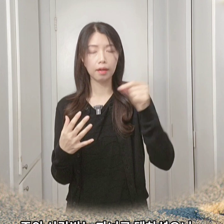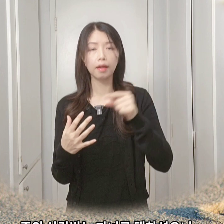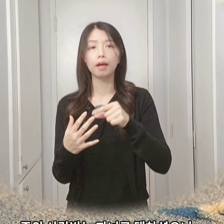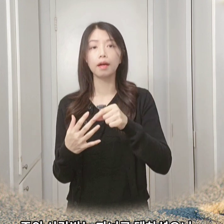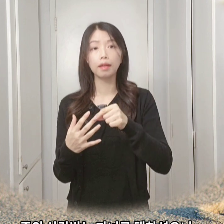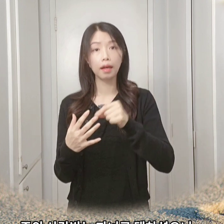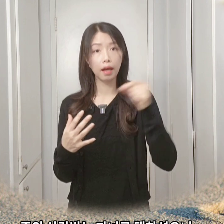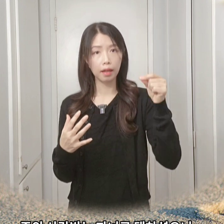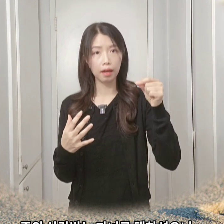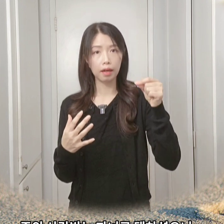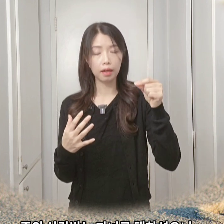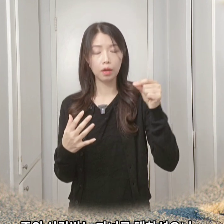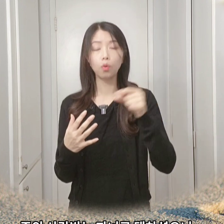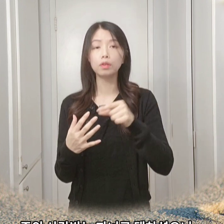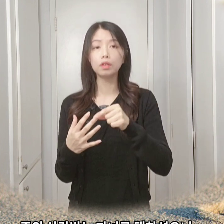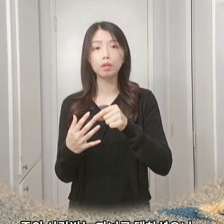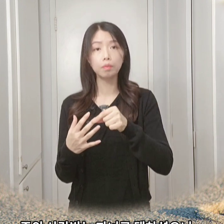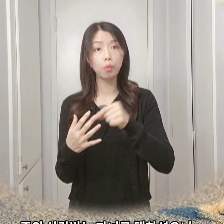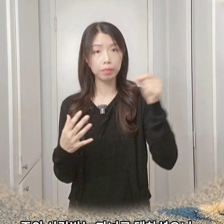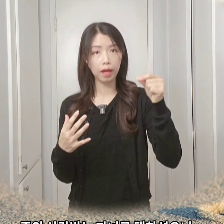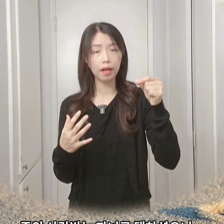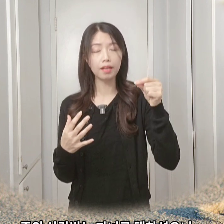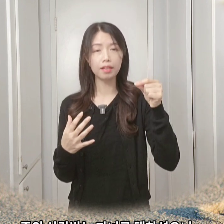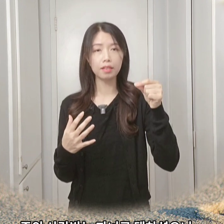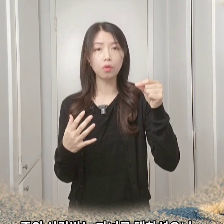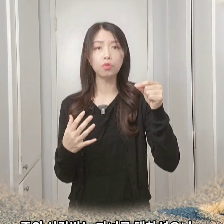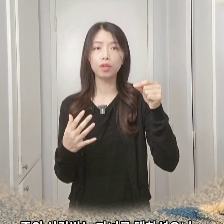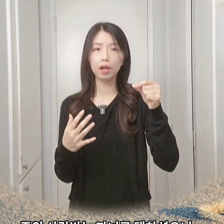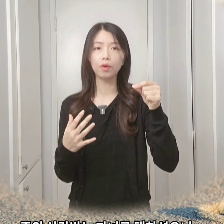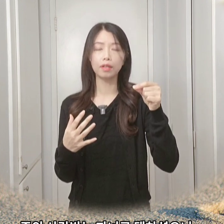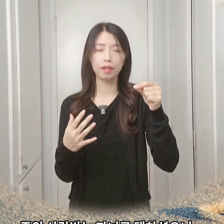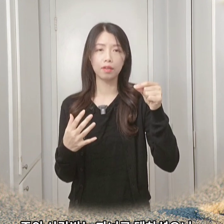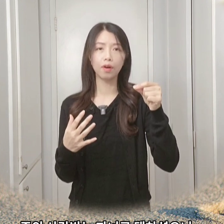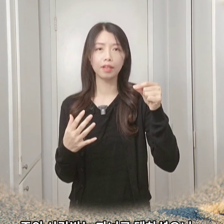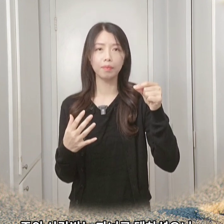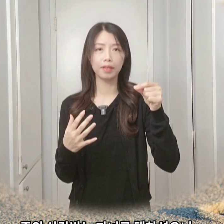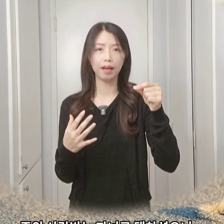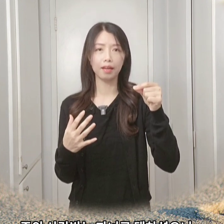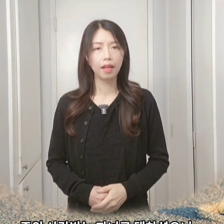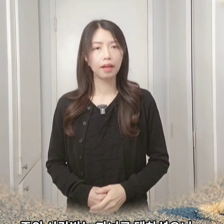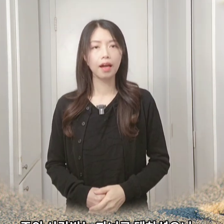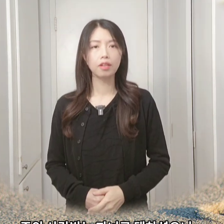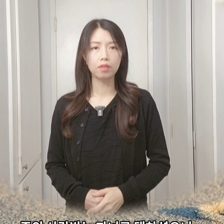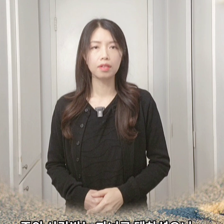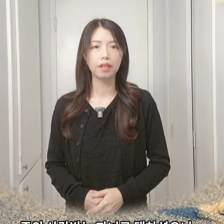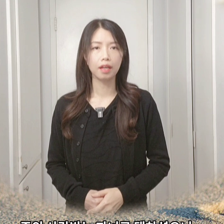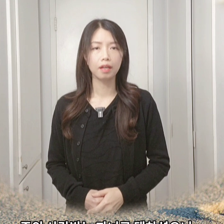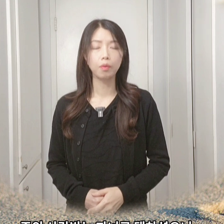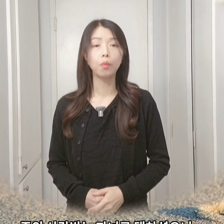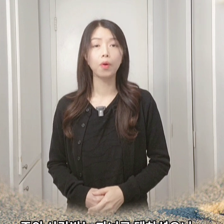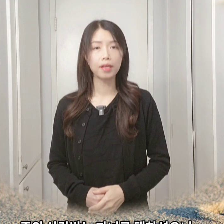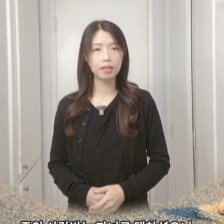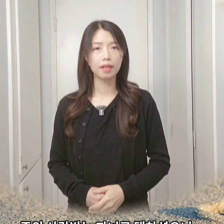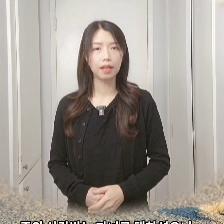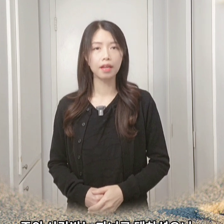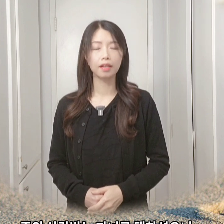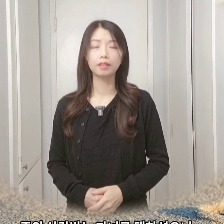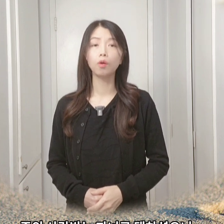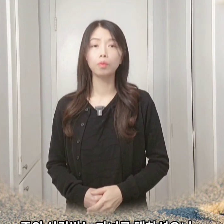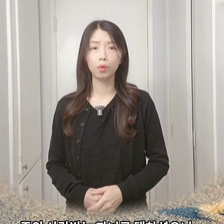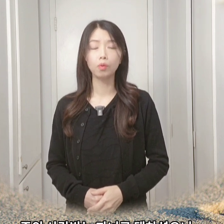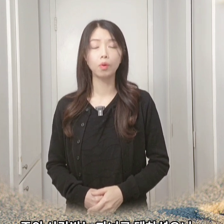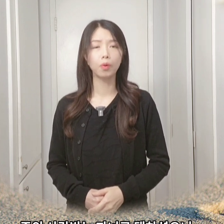선택하다, 택하다, 혹은 뽑다, 선출이라고 하는 뜻의 수어가 됩니다. 택하셨으니, 뭐뭐